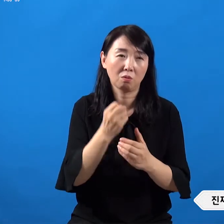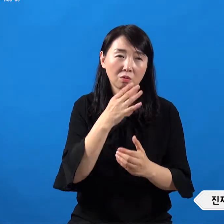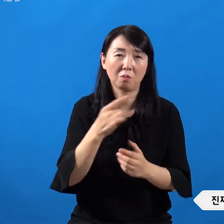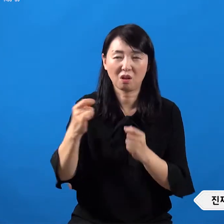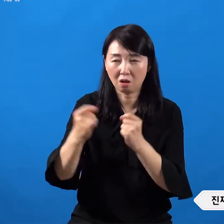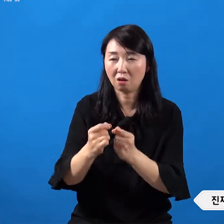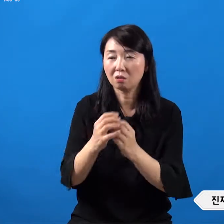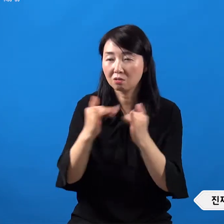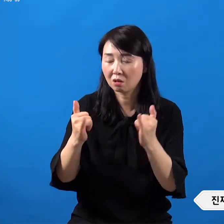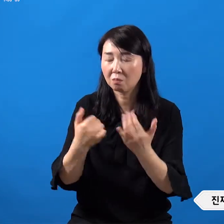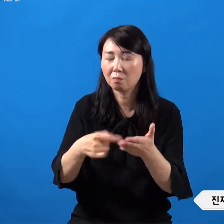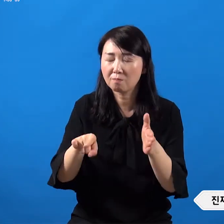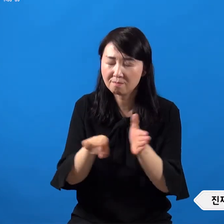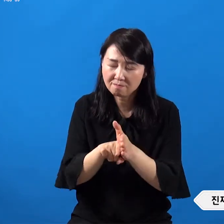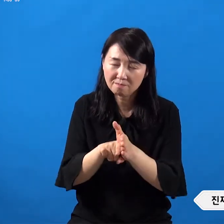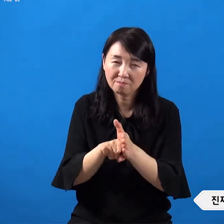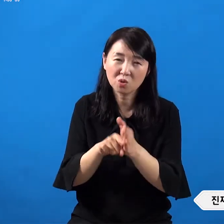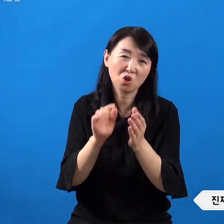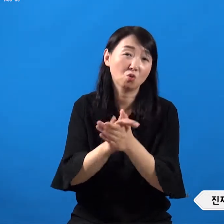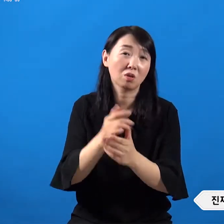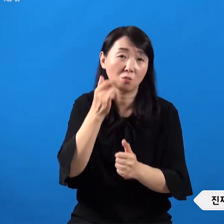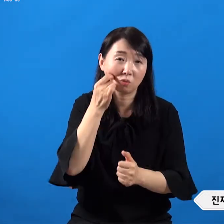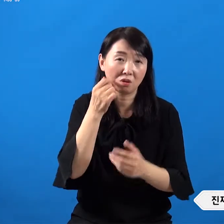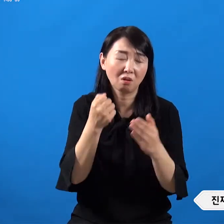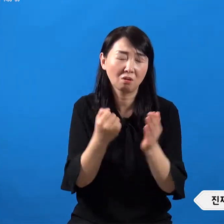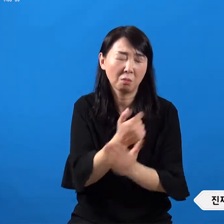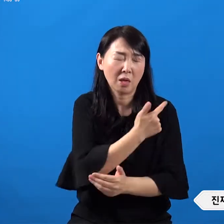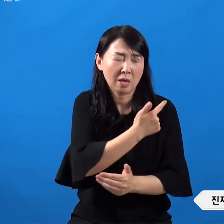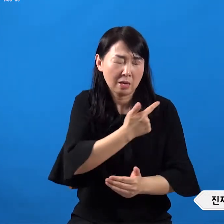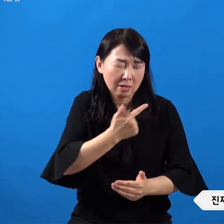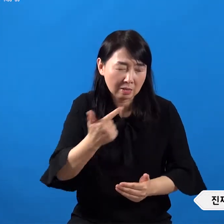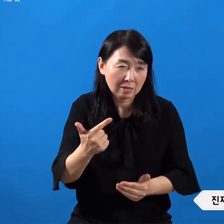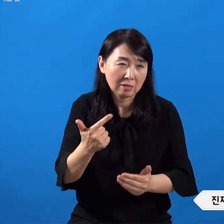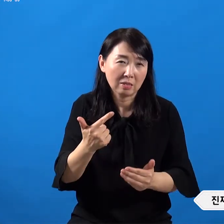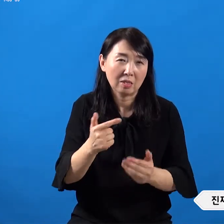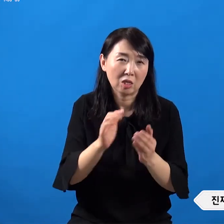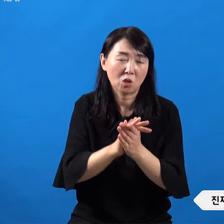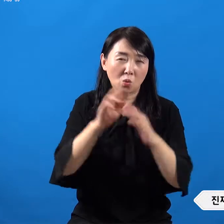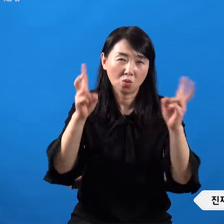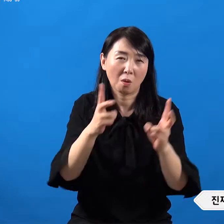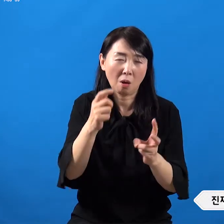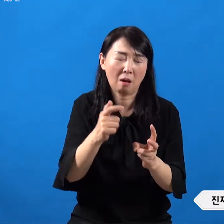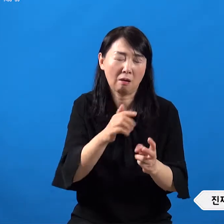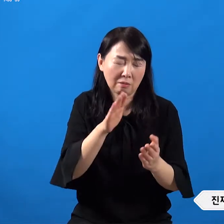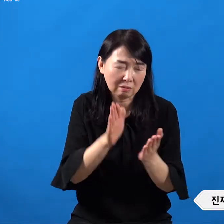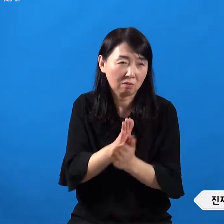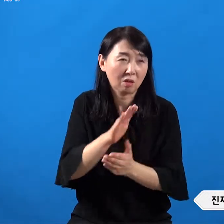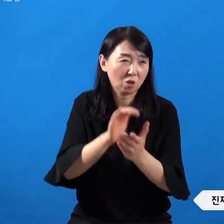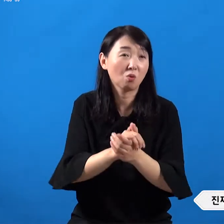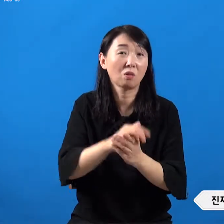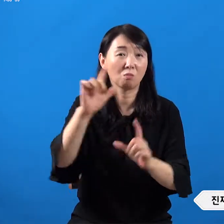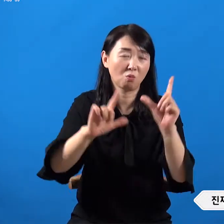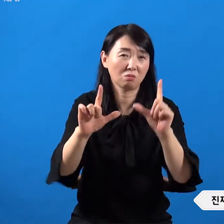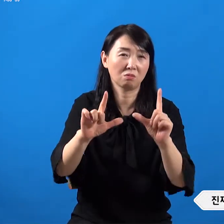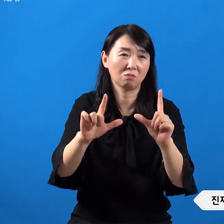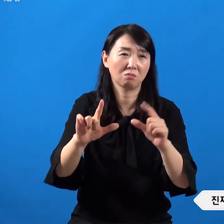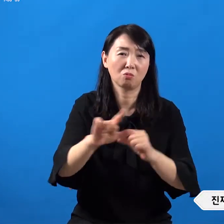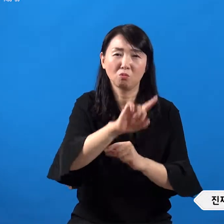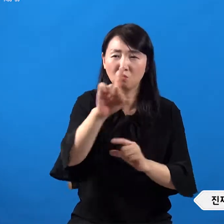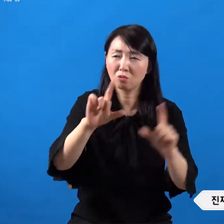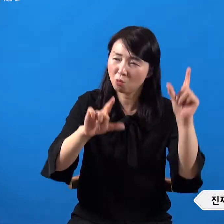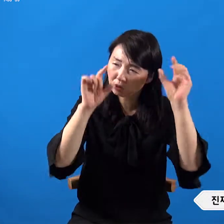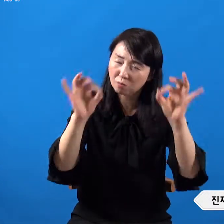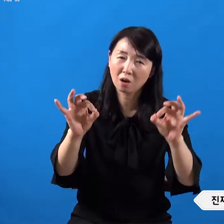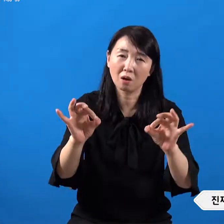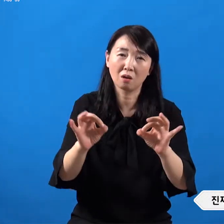정말 가까이 있는 사람을 향해 기도하지 못하면서도 거창한 기도 제목은 뜨겁게 기도한다고 이야기하는 우리들의 모습을